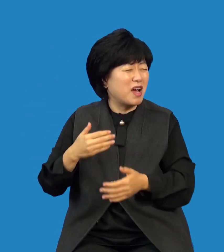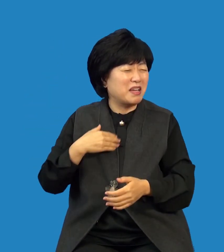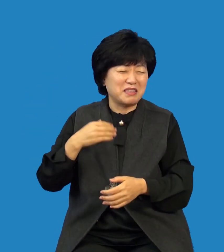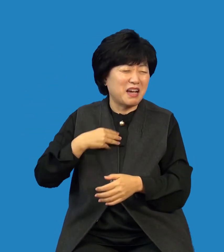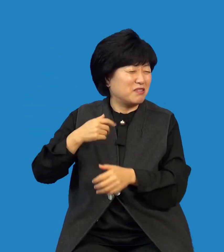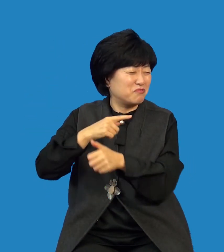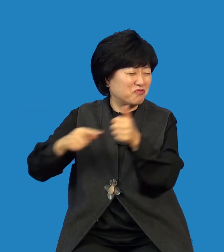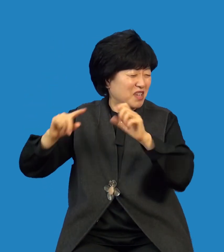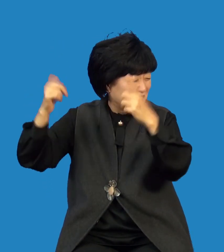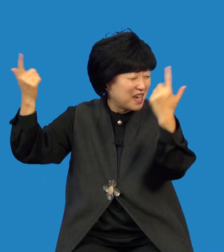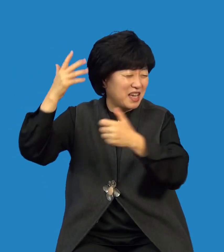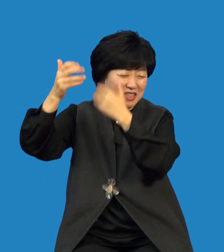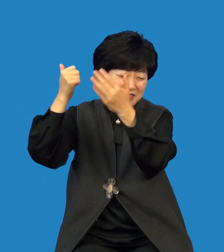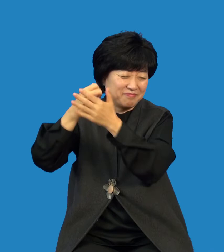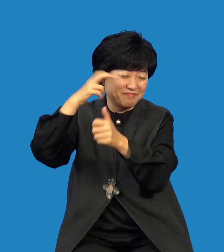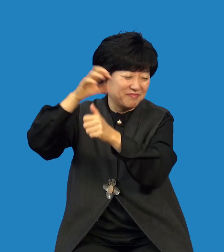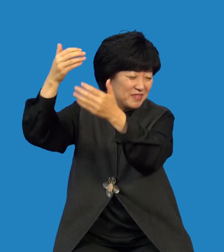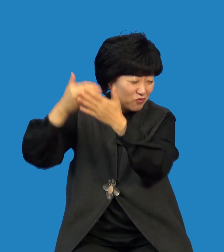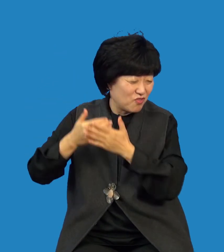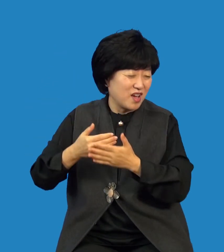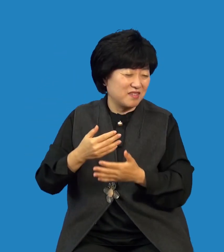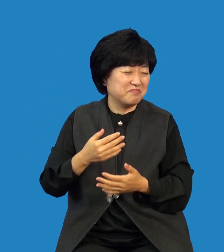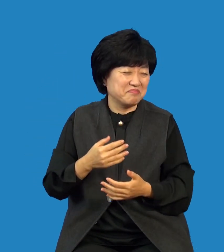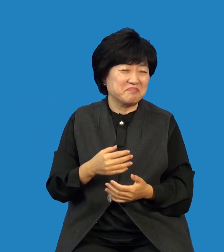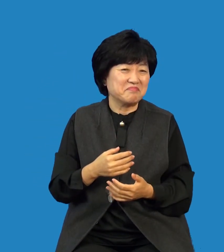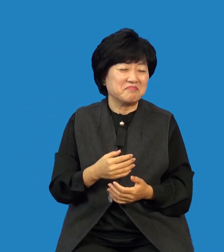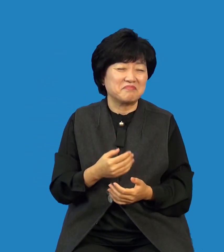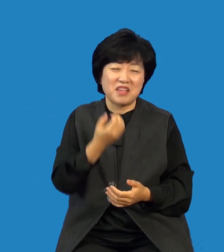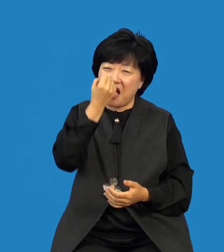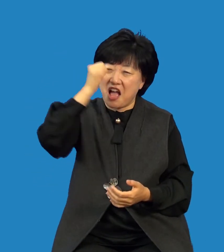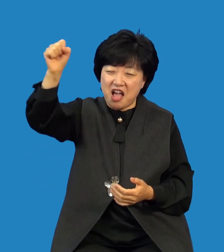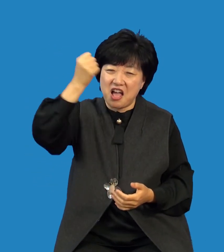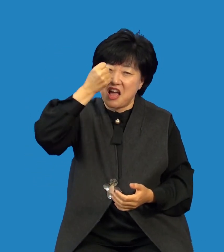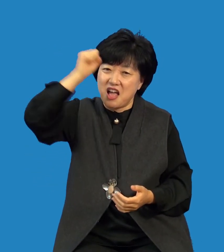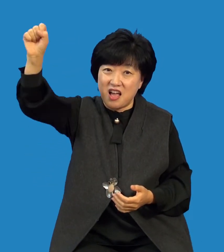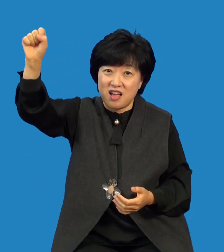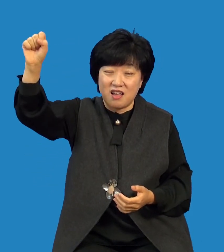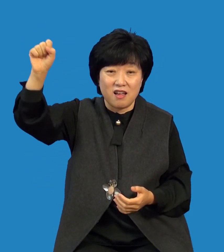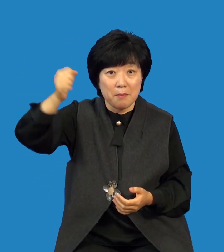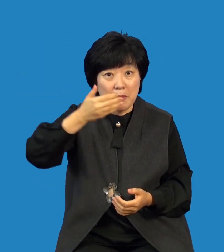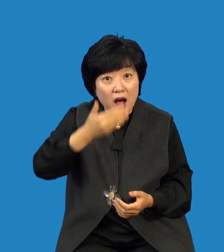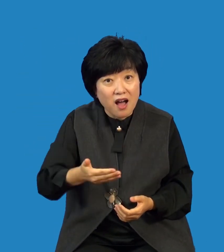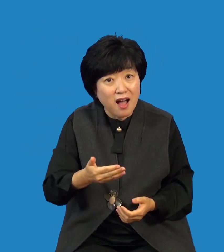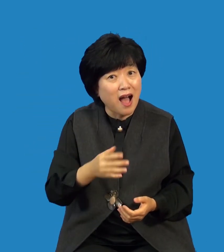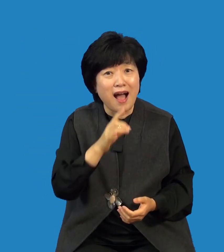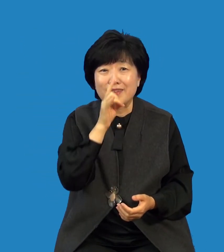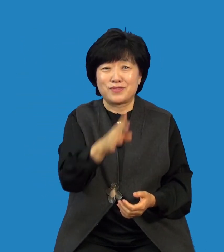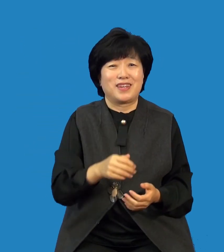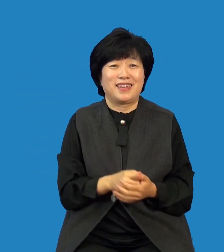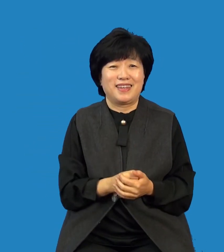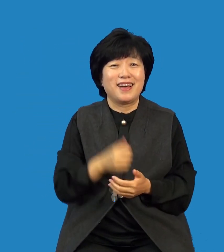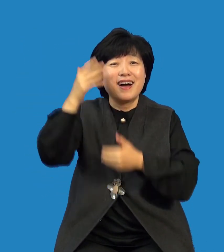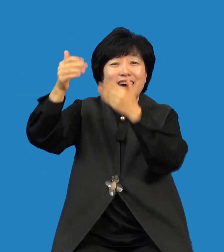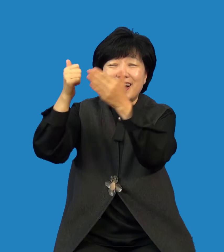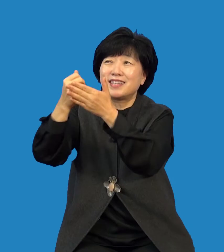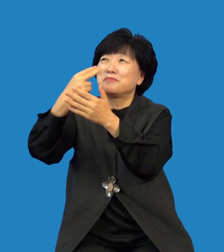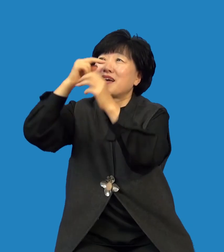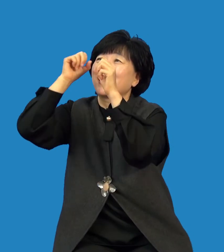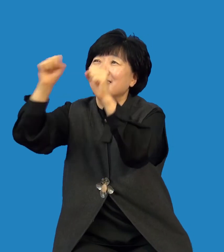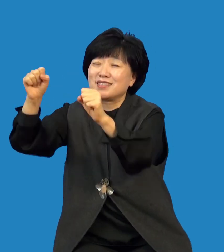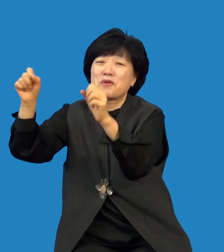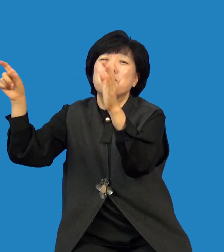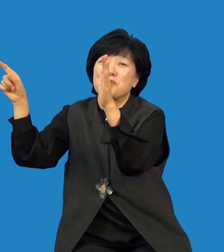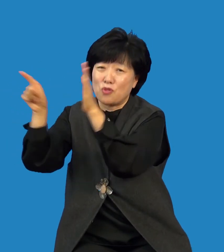뭔가 불순종하잖아. 죄가 들어오잖아요. 그러면은 아무리 하나님이 계신 거 내가 믿고, 믿지요. 제가 목사인데 안 믿겠어. 아무리 하나님